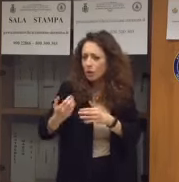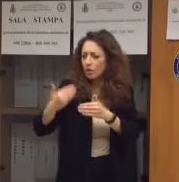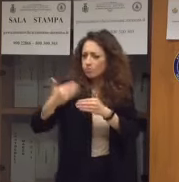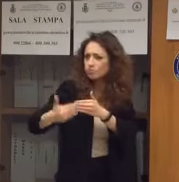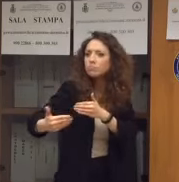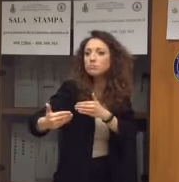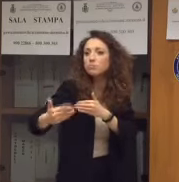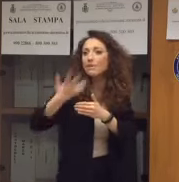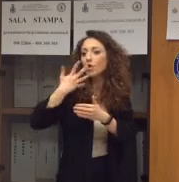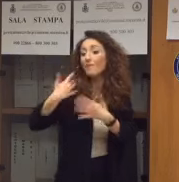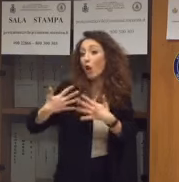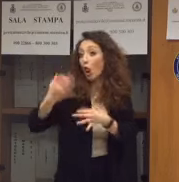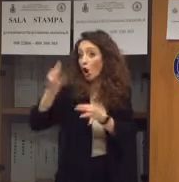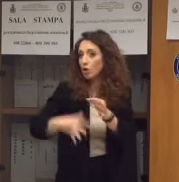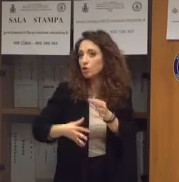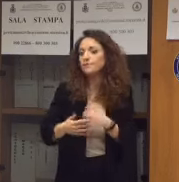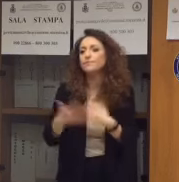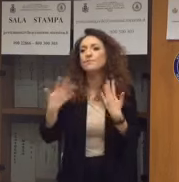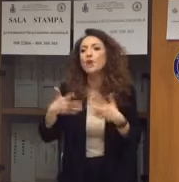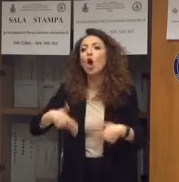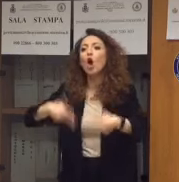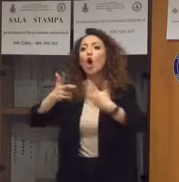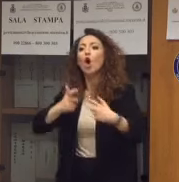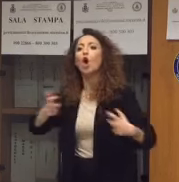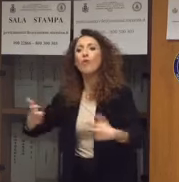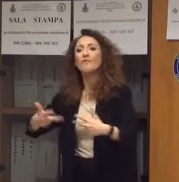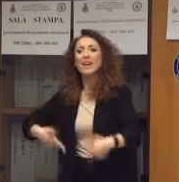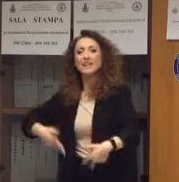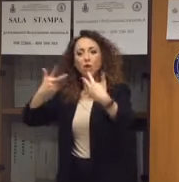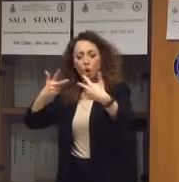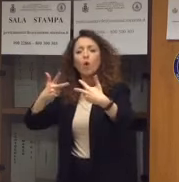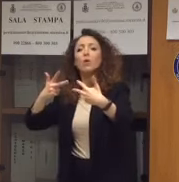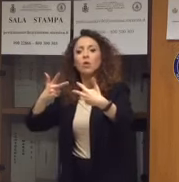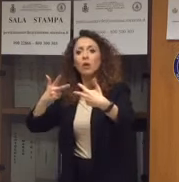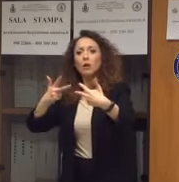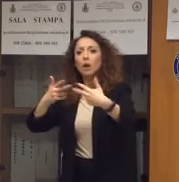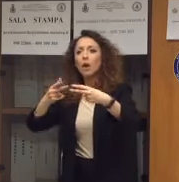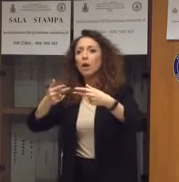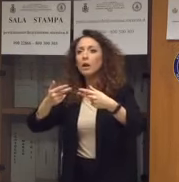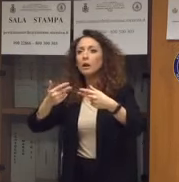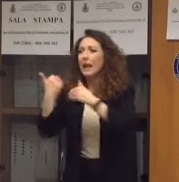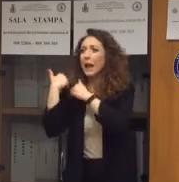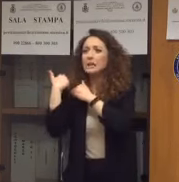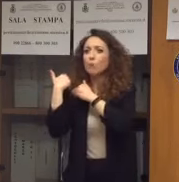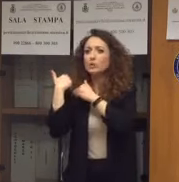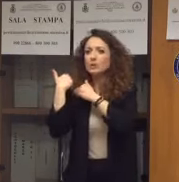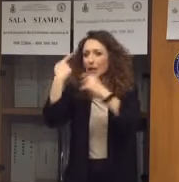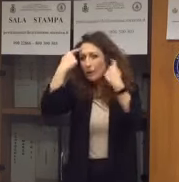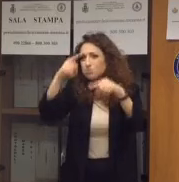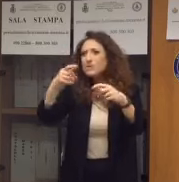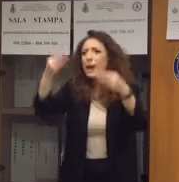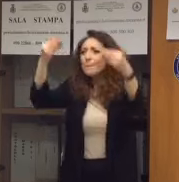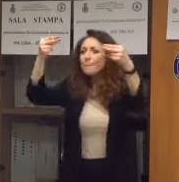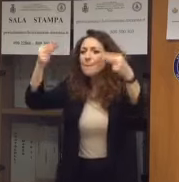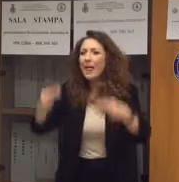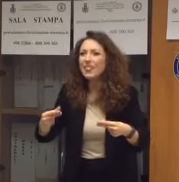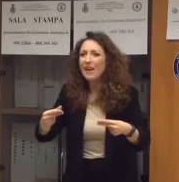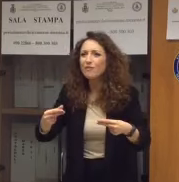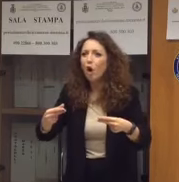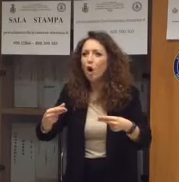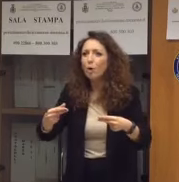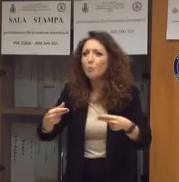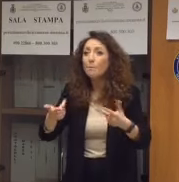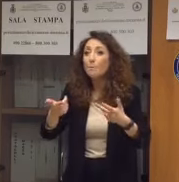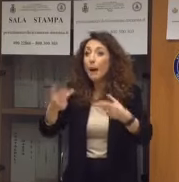una conference call con i responsabili della piattaforma proprio per vedere se tecnicamente questo è possibile, perché